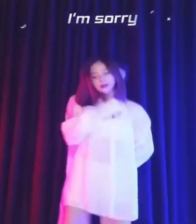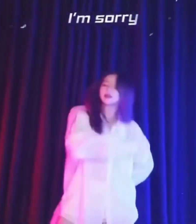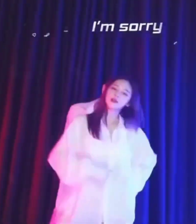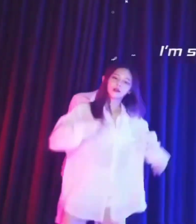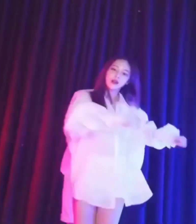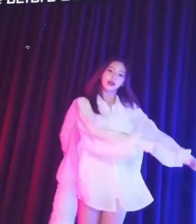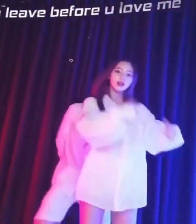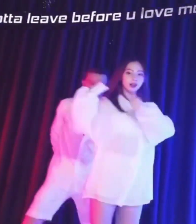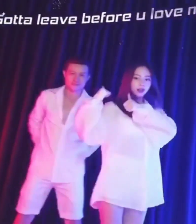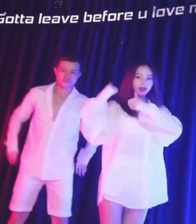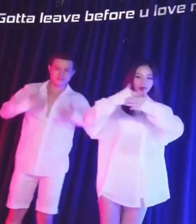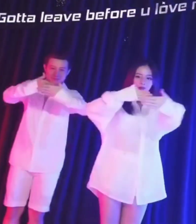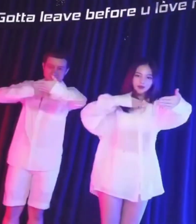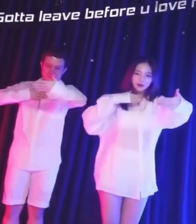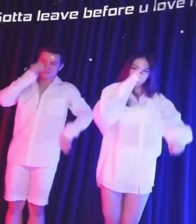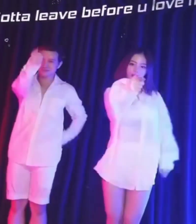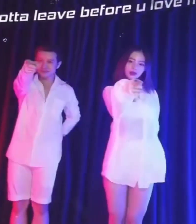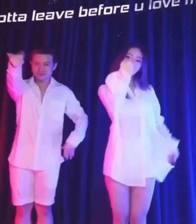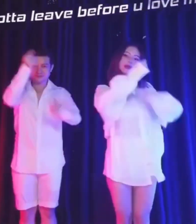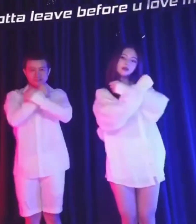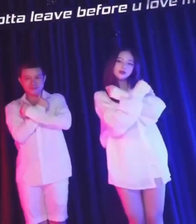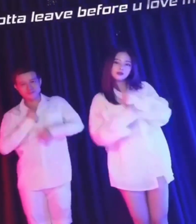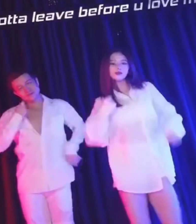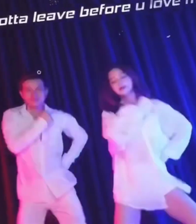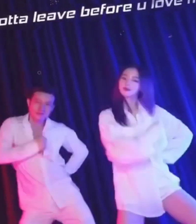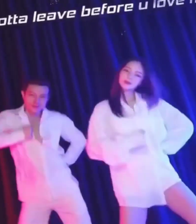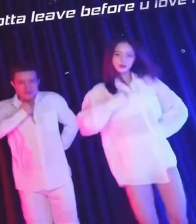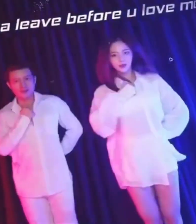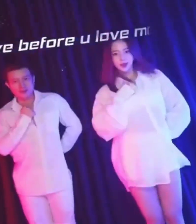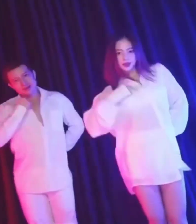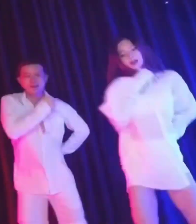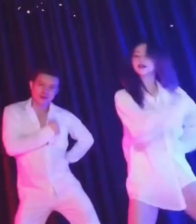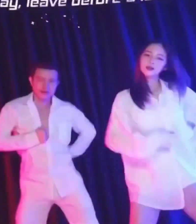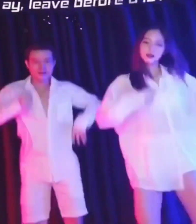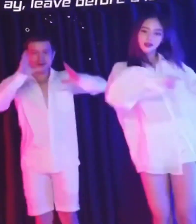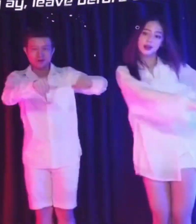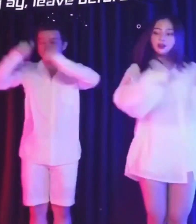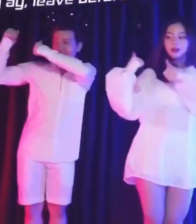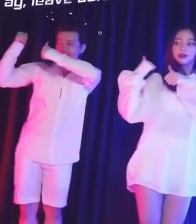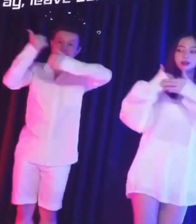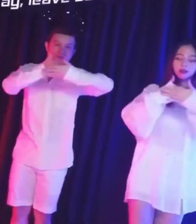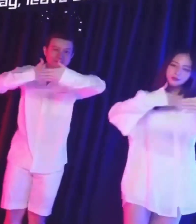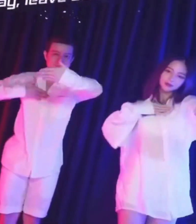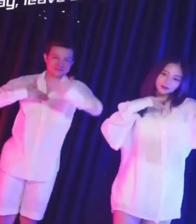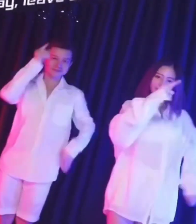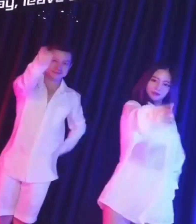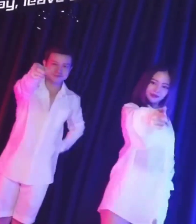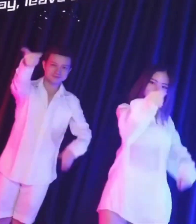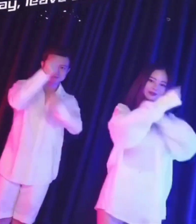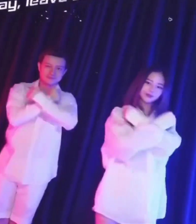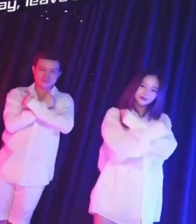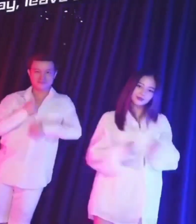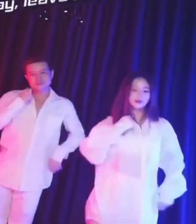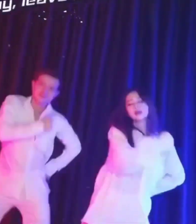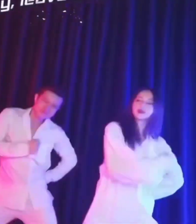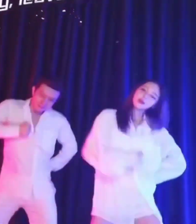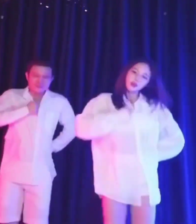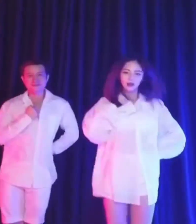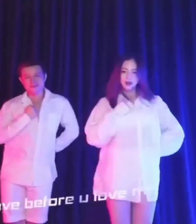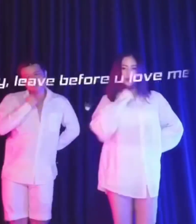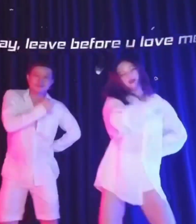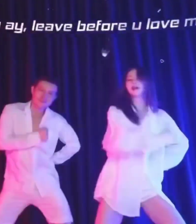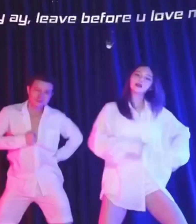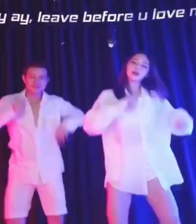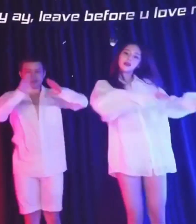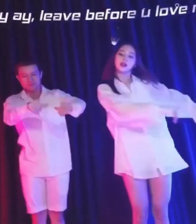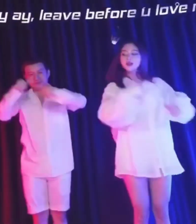khác nhau mà mình muốn chia sẻ để các bạn không nhầm lẫn với những clip giải thích nội dung cụ thể của các bạn sử dụng thủ ngữ chuyên nghiệp. Còn bây giờ